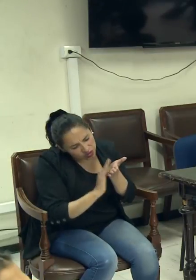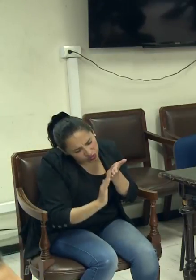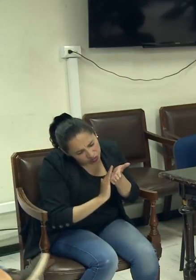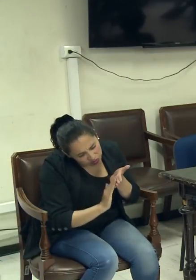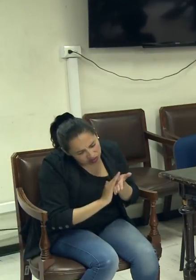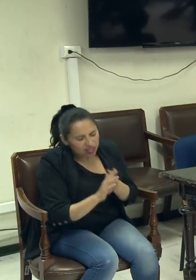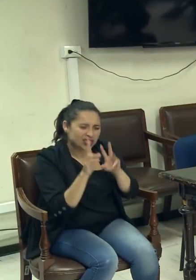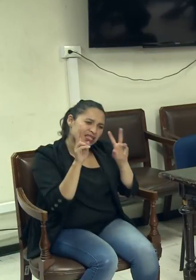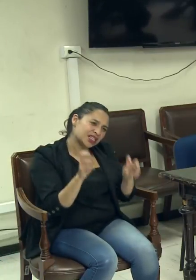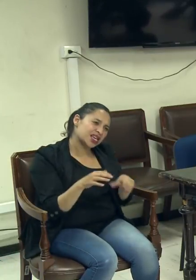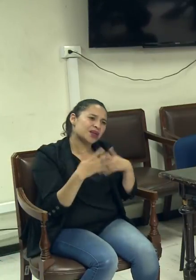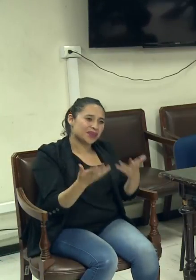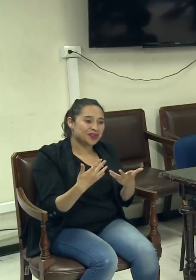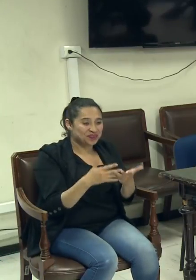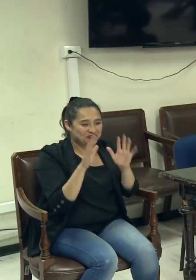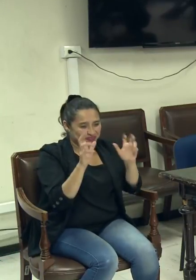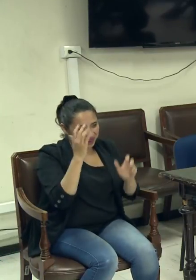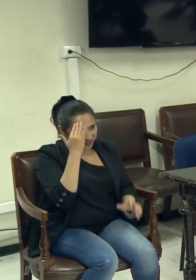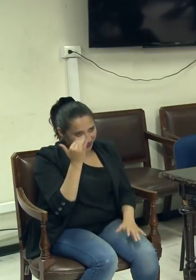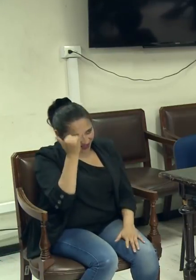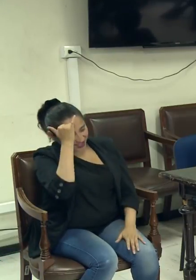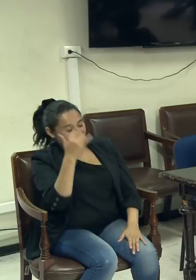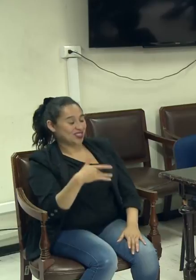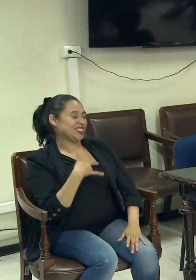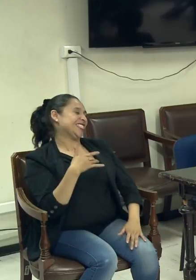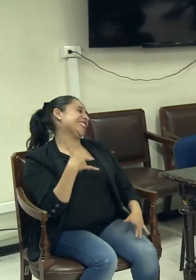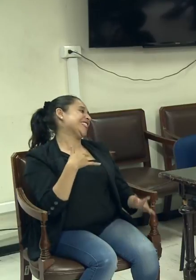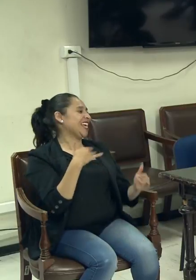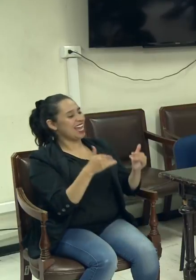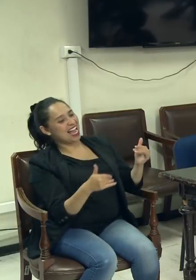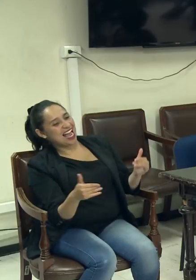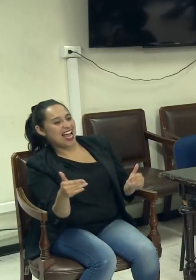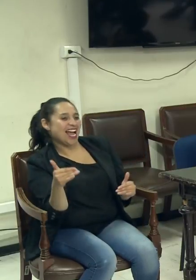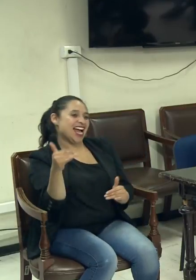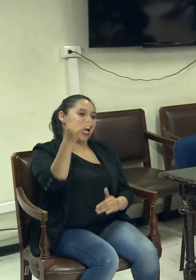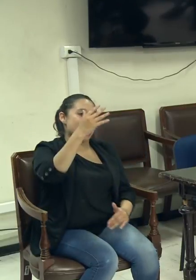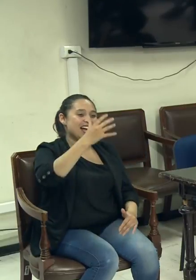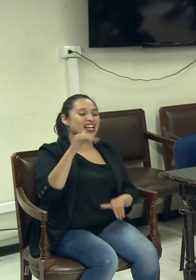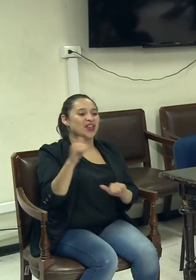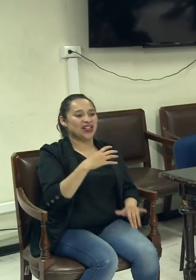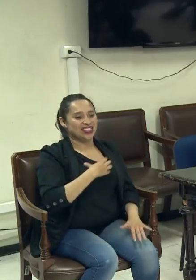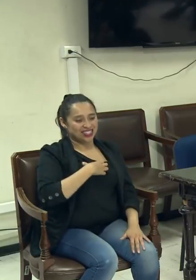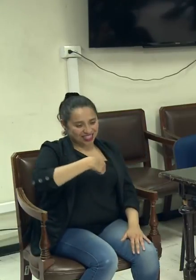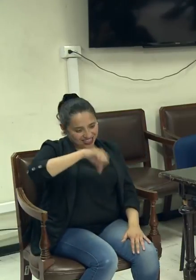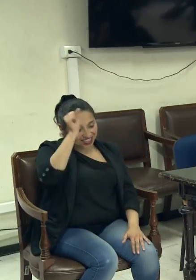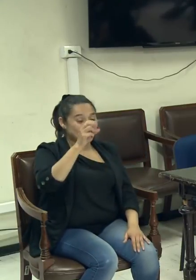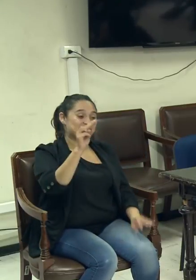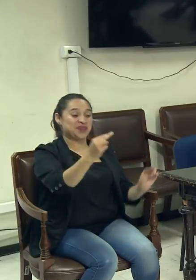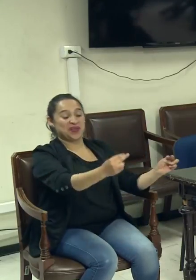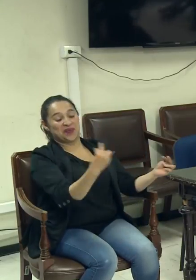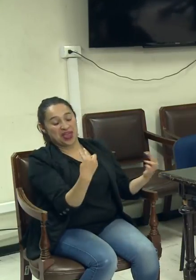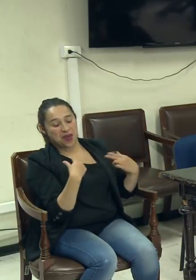¿no? Entonces te hace sentir, ¡ah! Si el héroe del país me ve a mí, qué chingona soy.